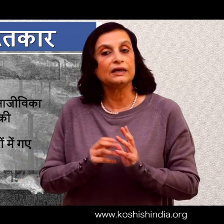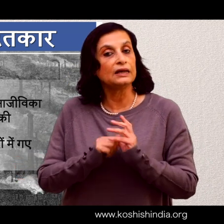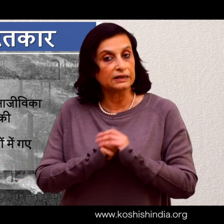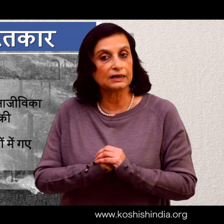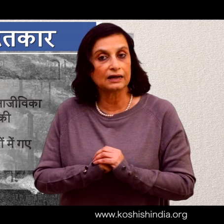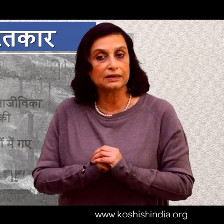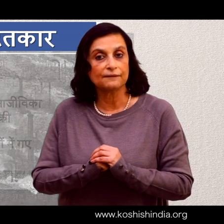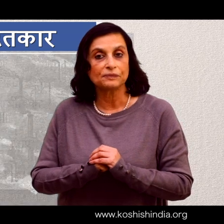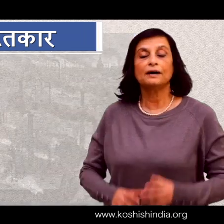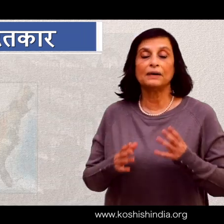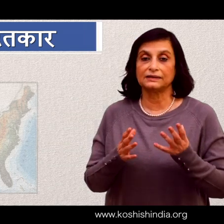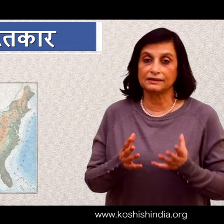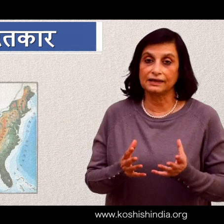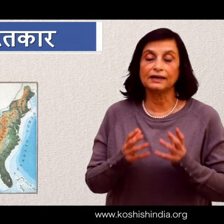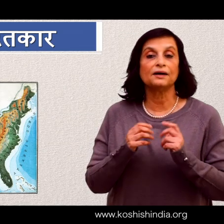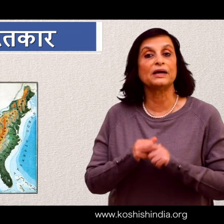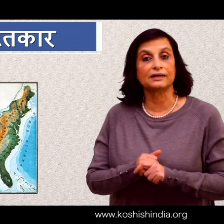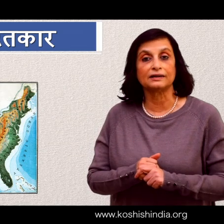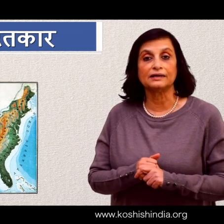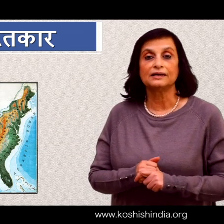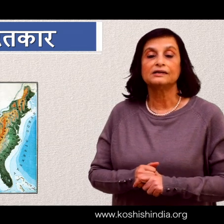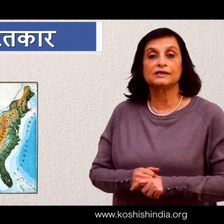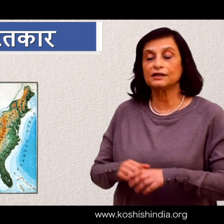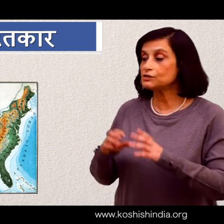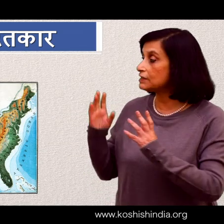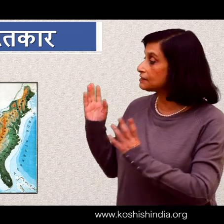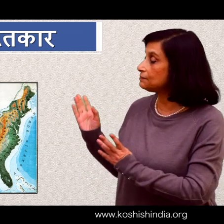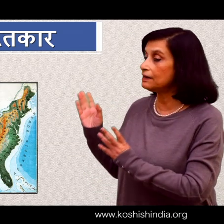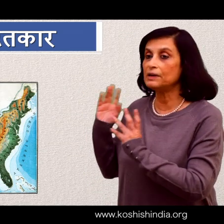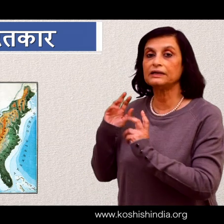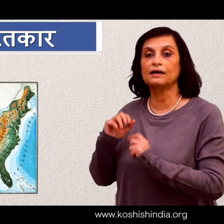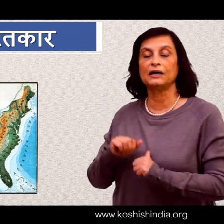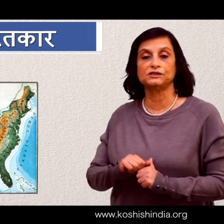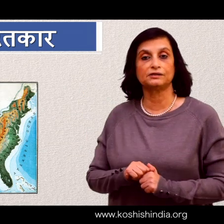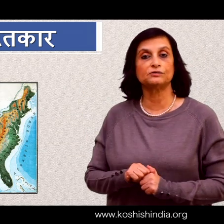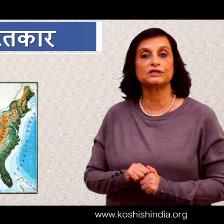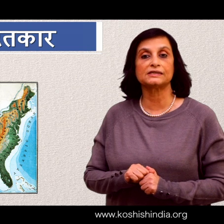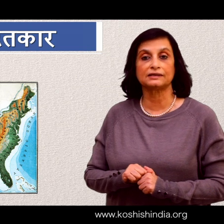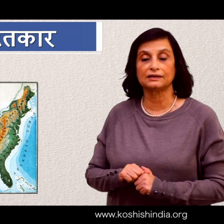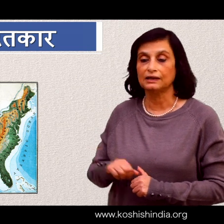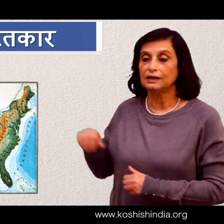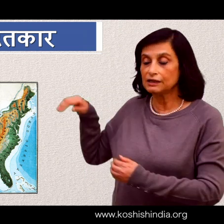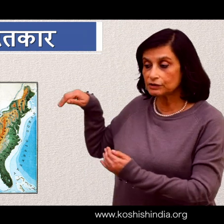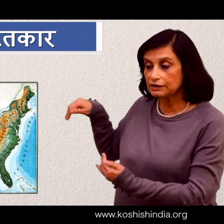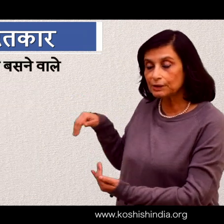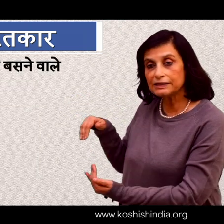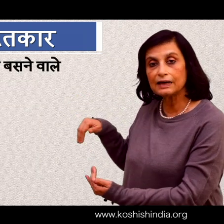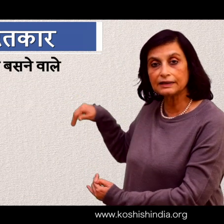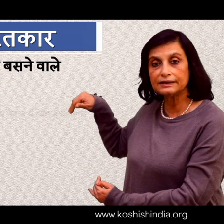थीइंग्लैंडकीकहानी।अबचलिए अमेरिकाकेबारेमेंबातकरतेहैं।1780मेंअमेरिकाकानक्शा कुछइसतरहदिखताथा। बच्चों,आपजोतटीयक्षेत्रदेख